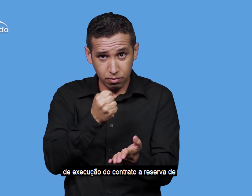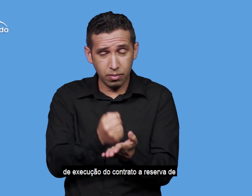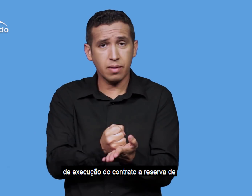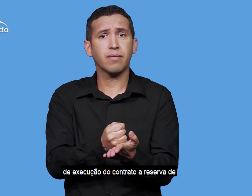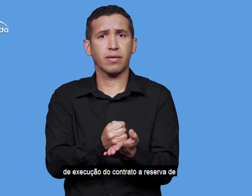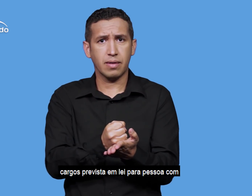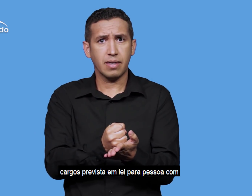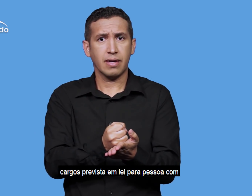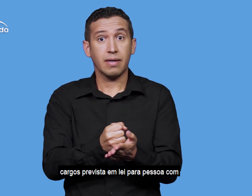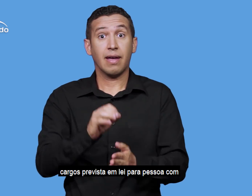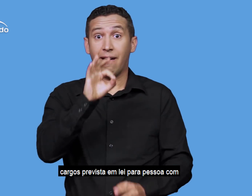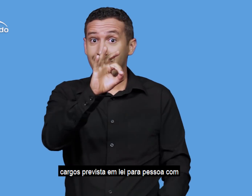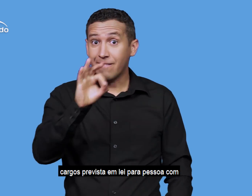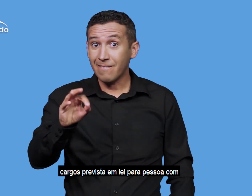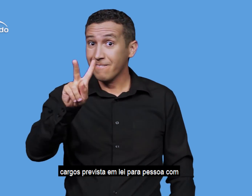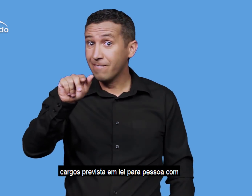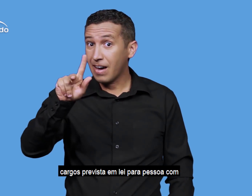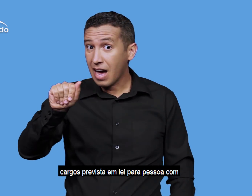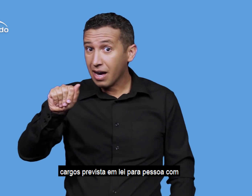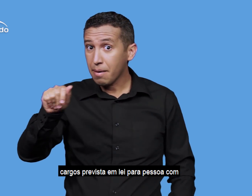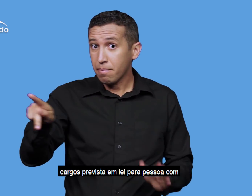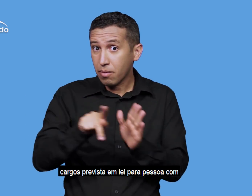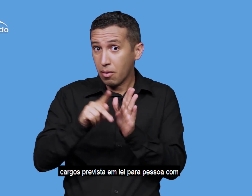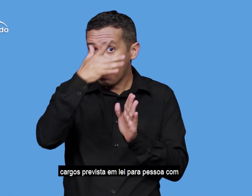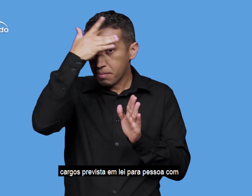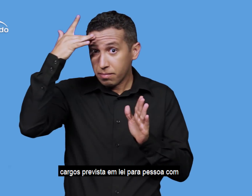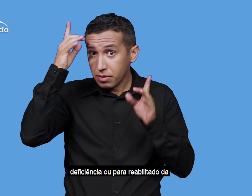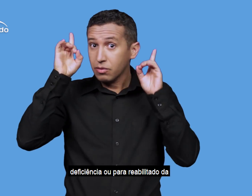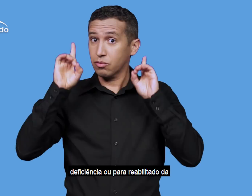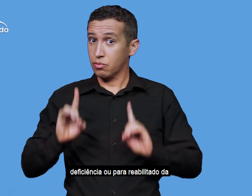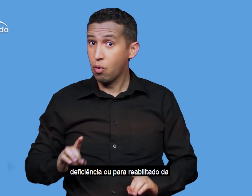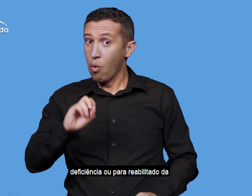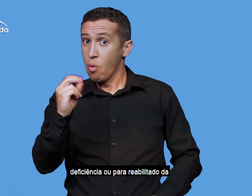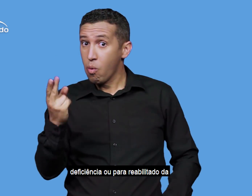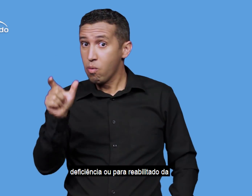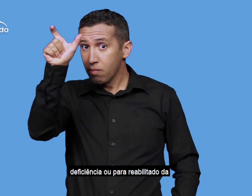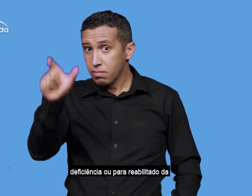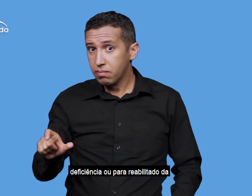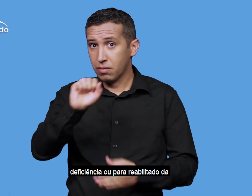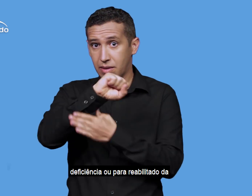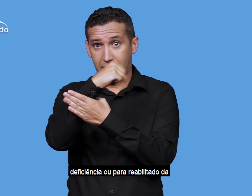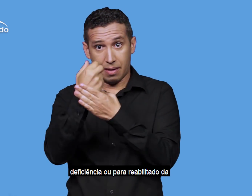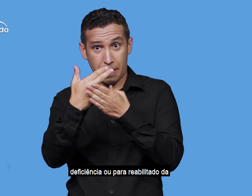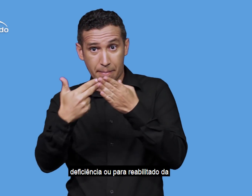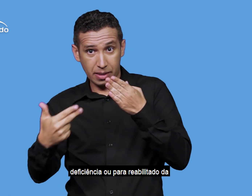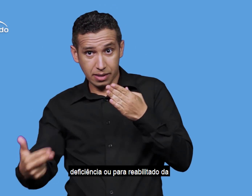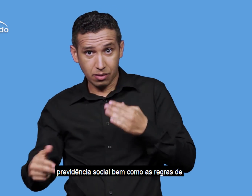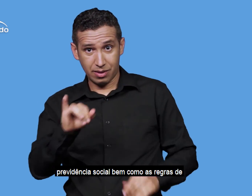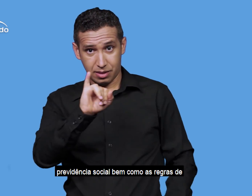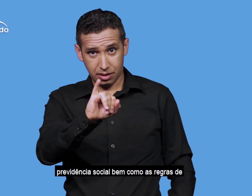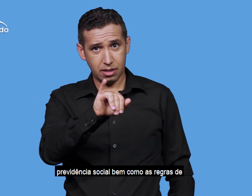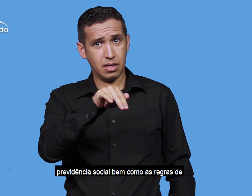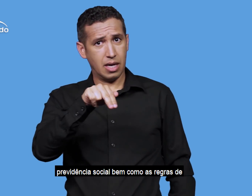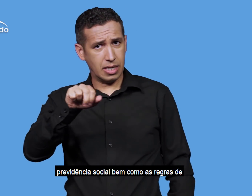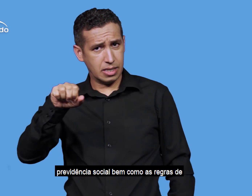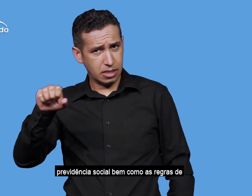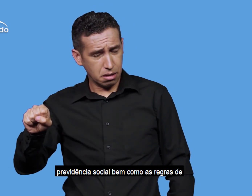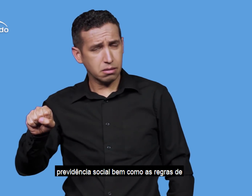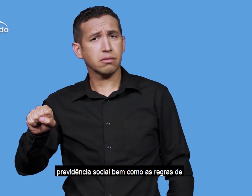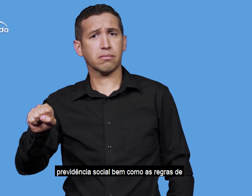a reserva de cargos prevista em lei para pessoa com deficiência ou para reabilitado da previdência social